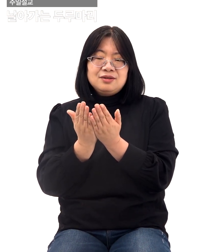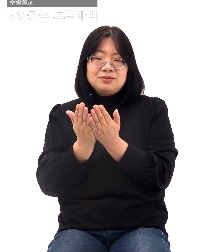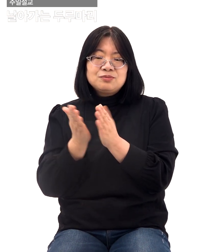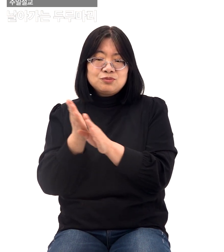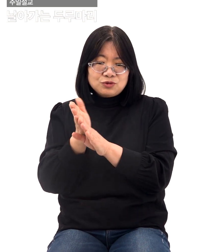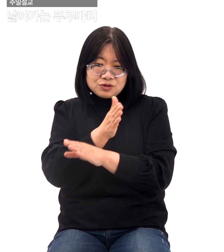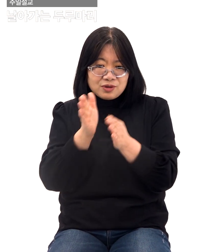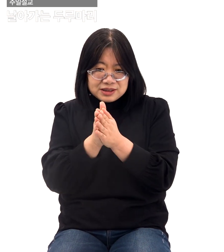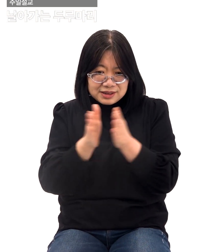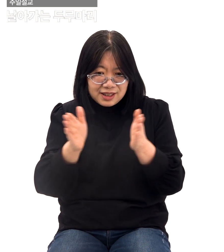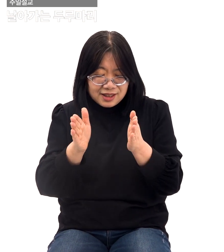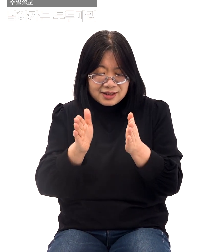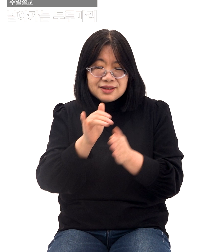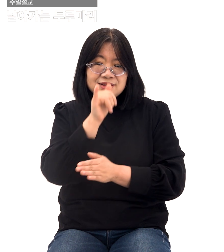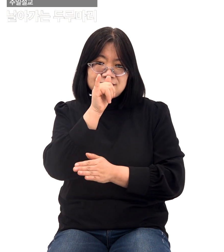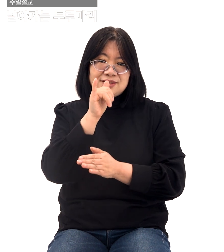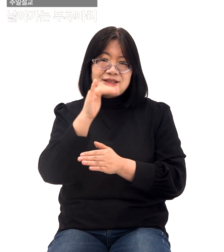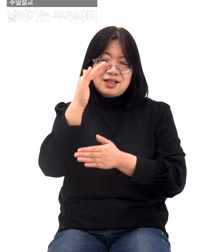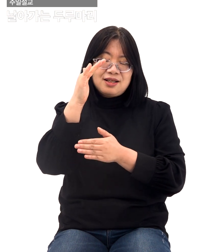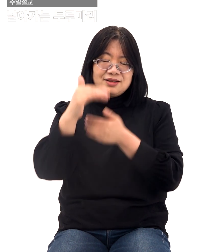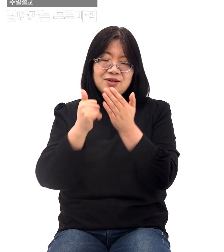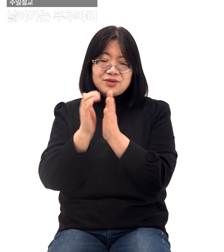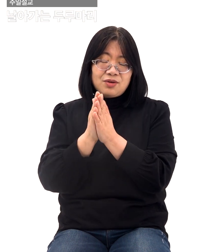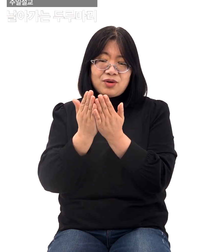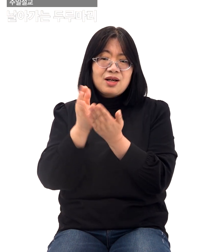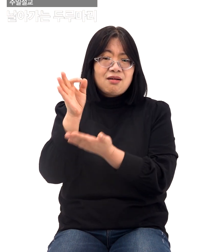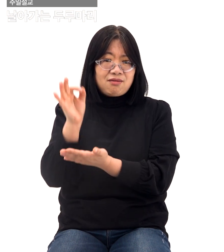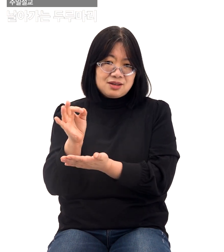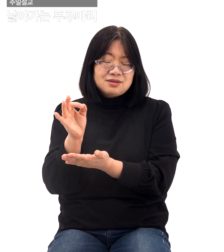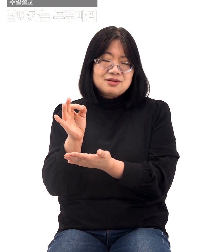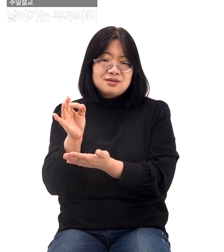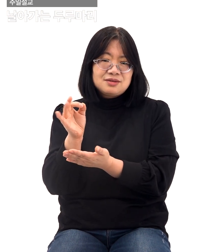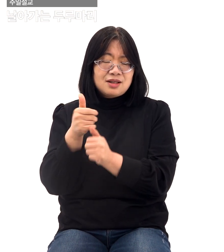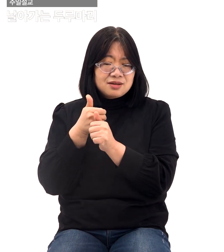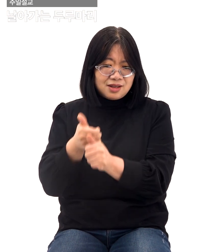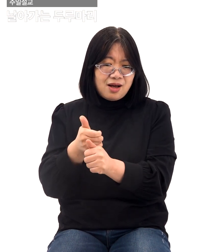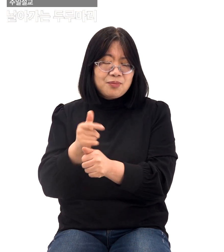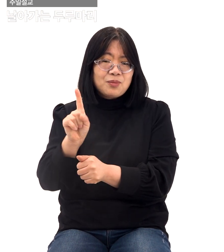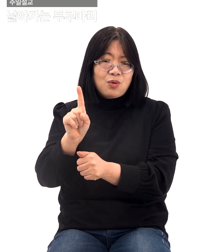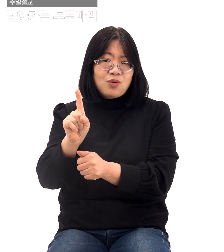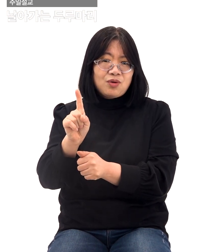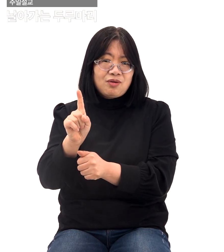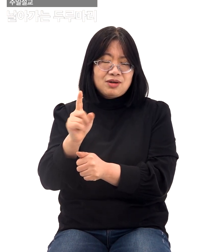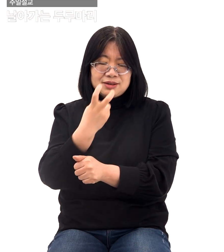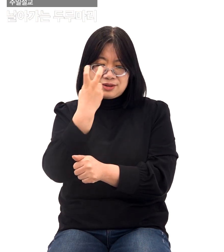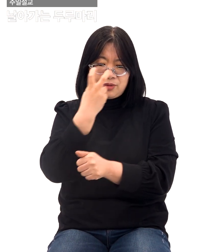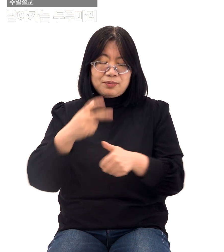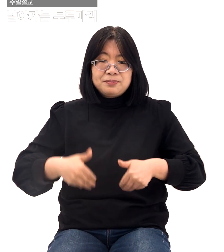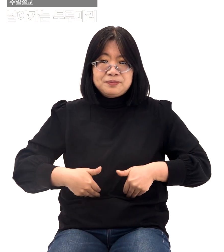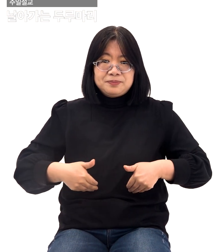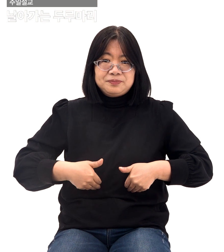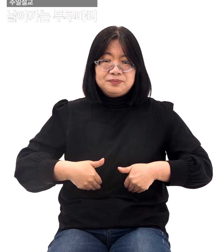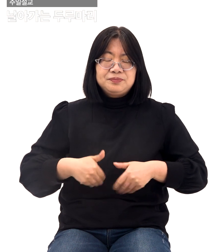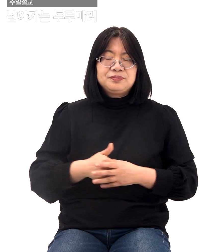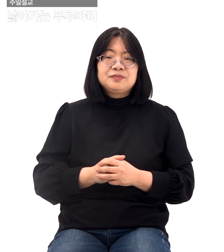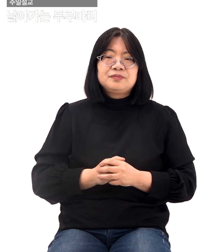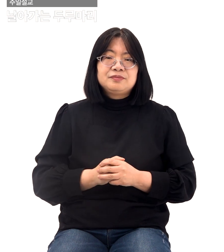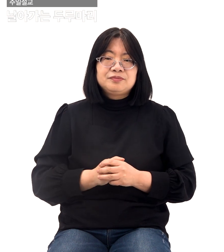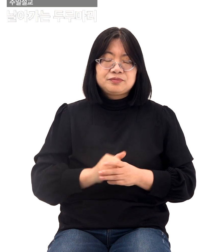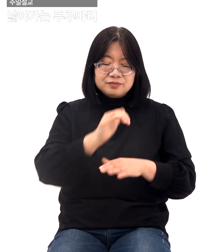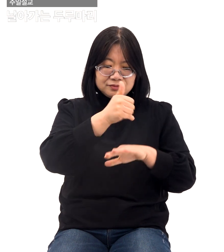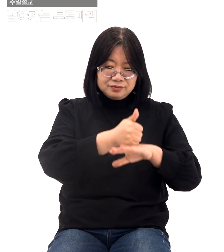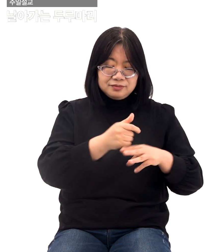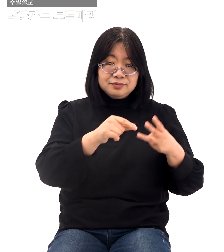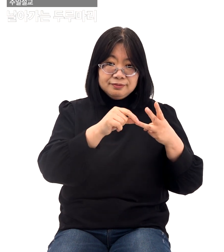것인가, 성경의 가치를 따른 것인가, 이걸 점검해야 된다는 거예요. 마지막